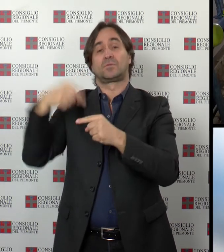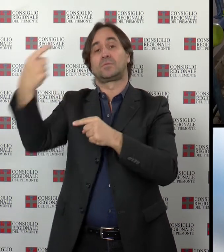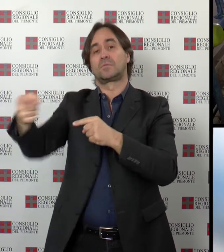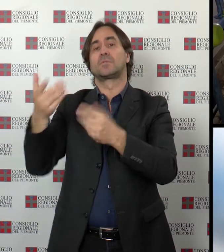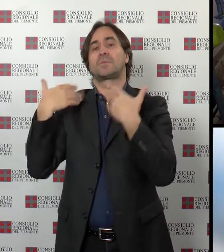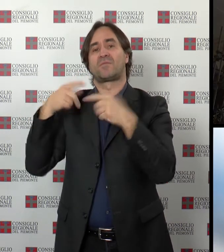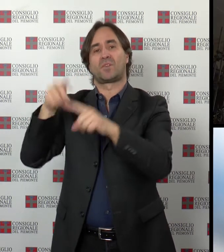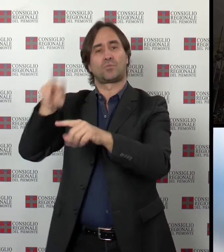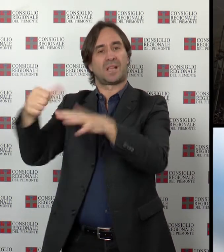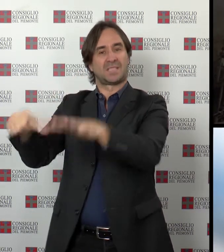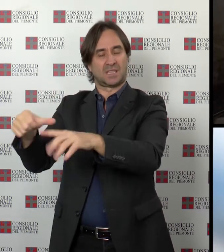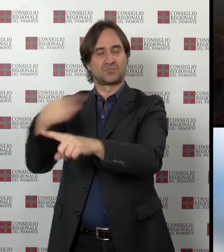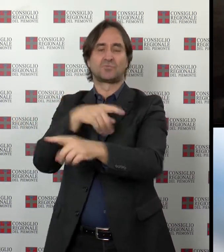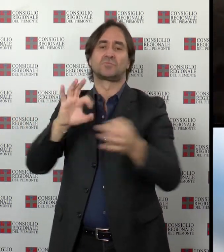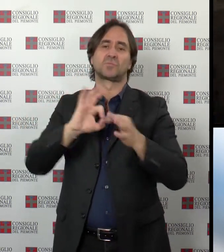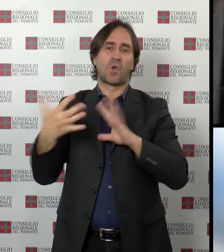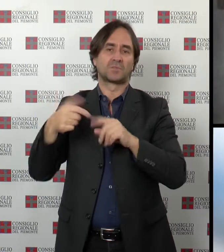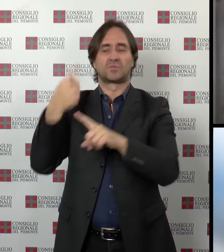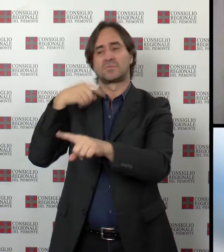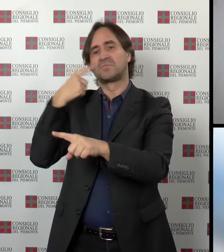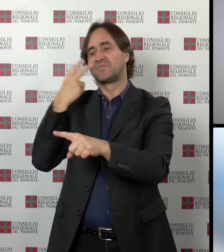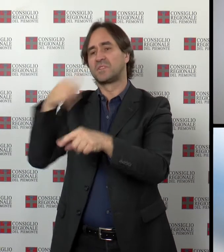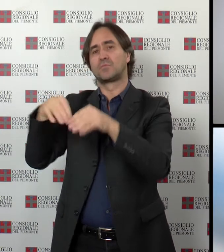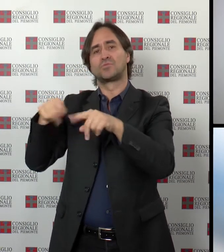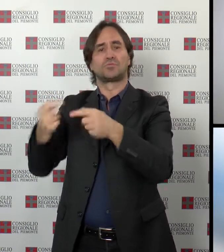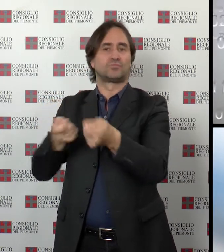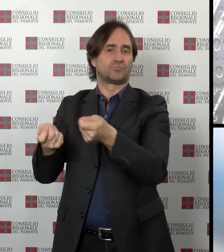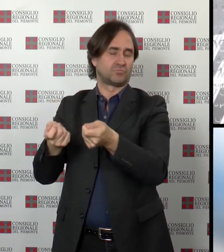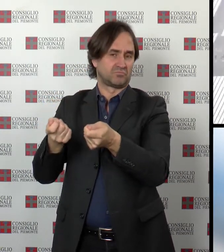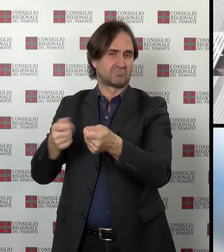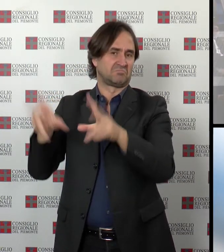anche l'occasione per ripensare il modello gestionale del museo.